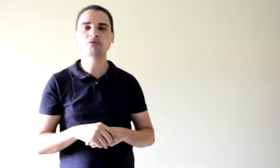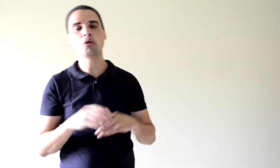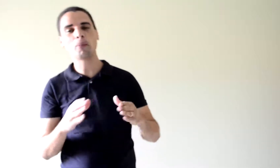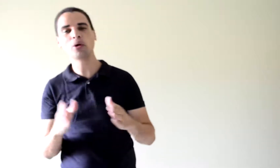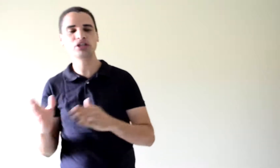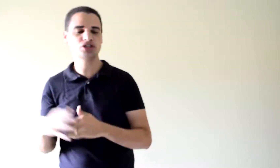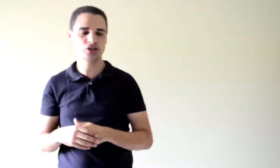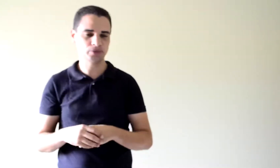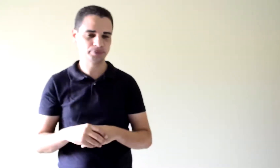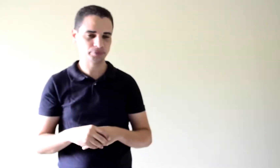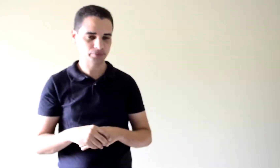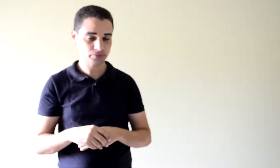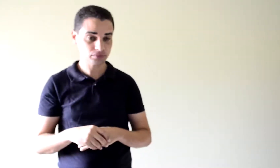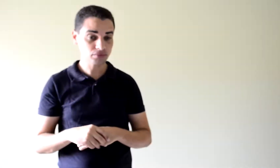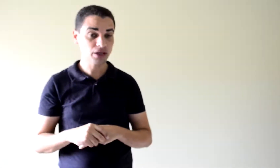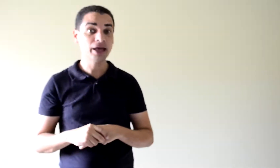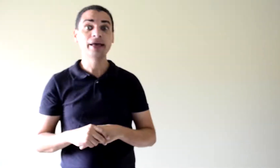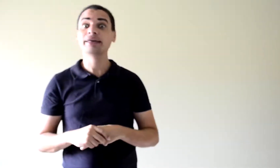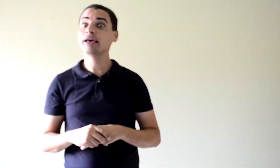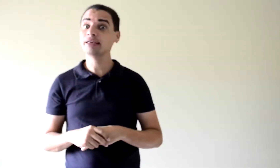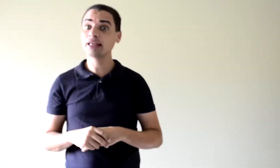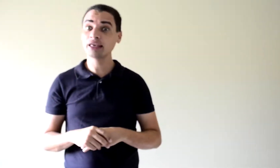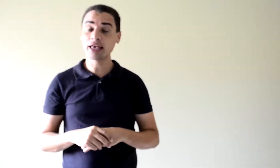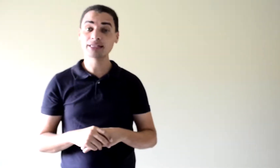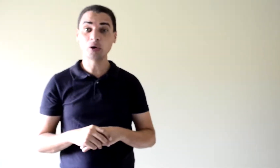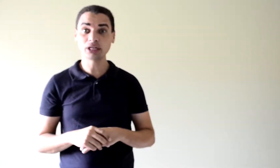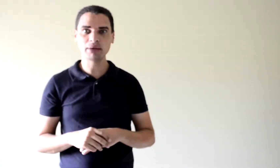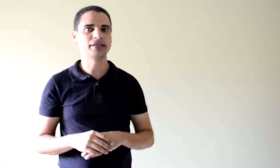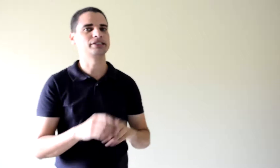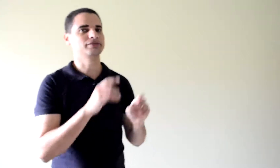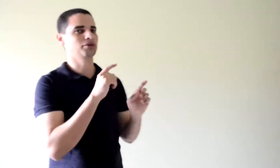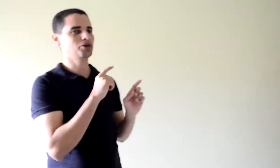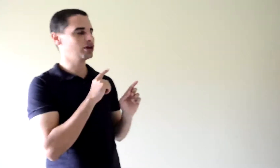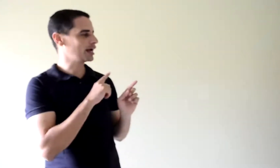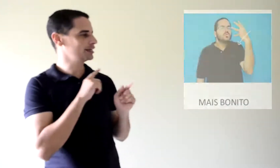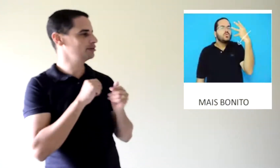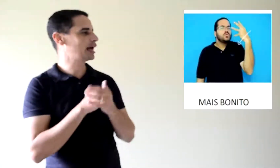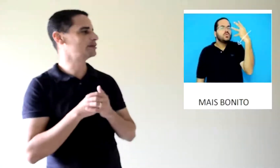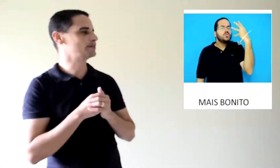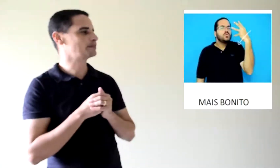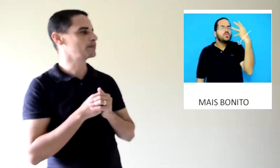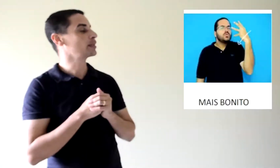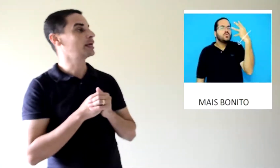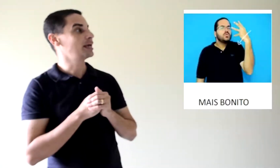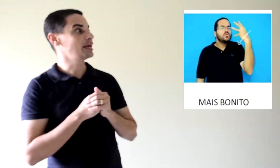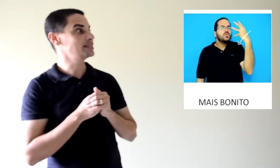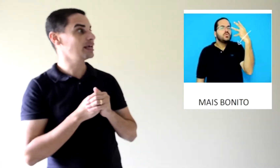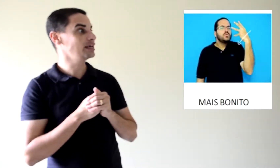o bonitinho. E aí tem essa outra imagem, vamos colocar aqui do lado. Esse aí é